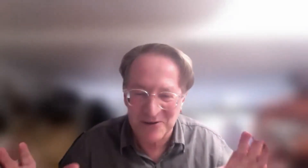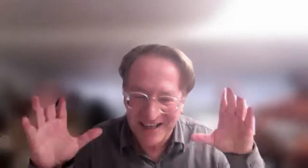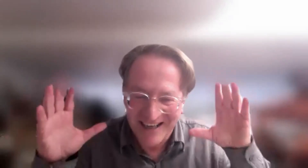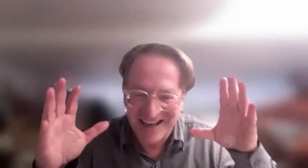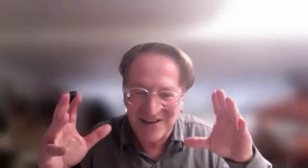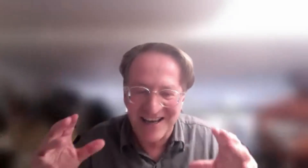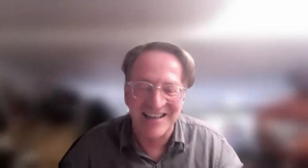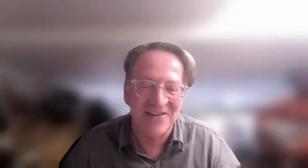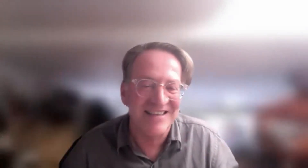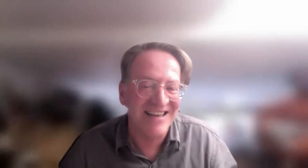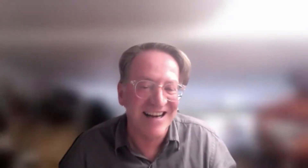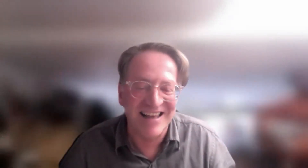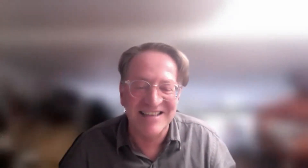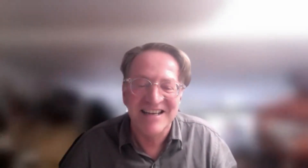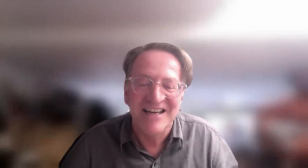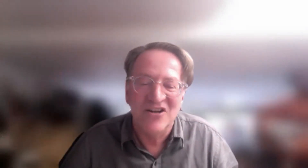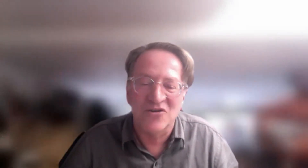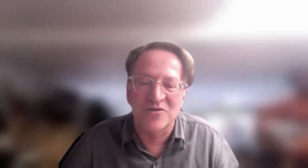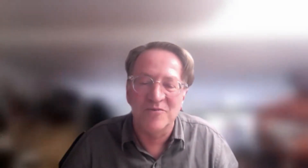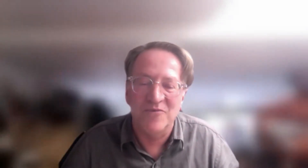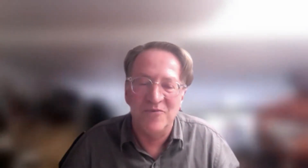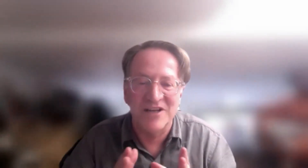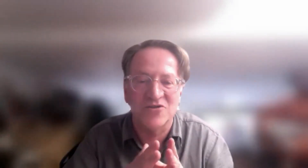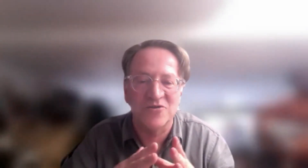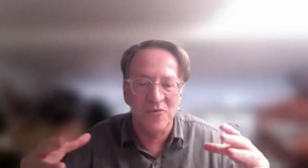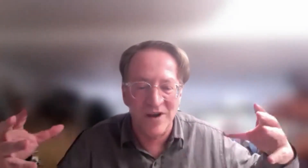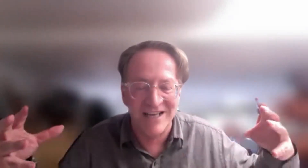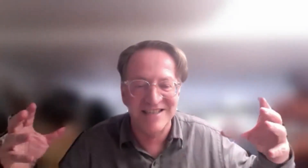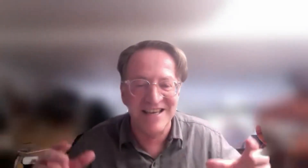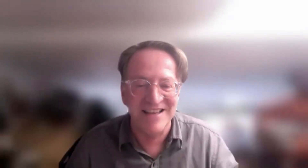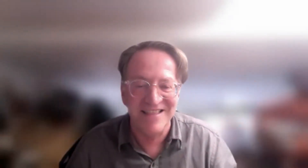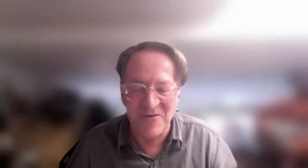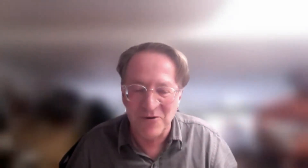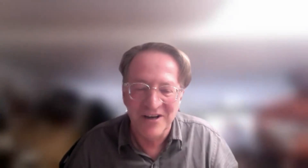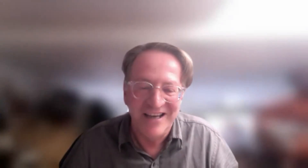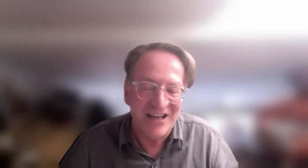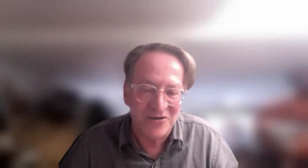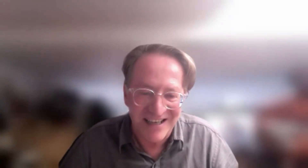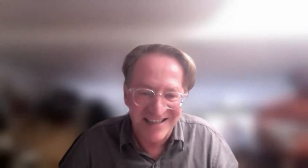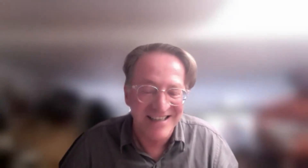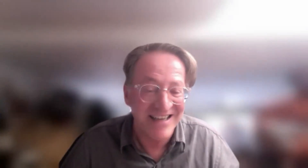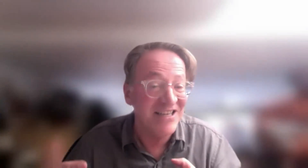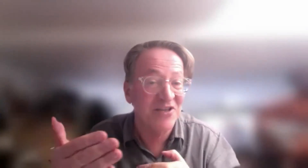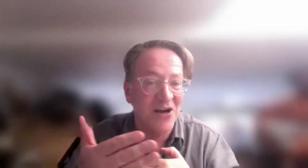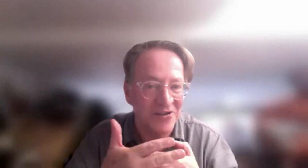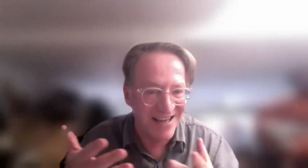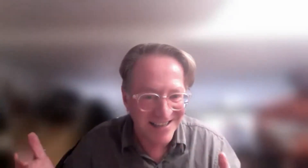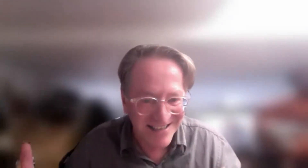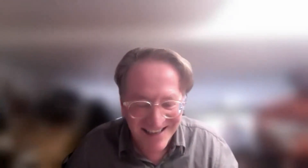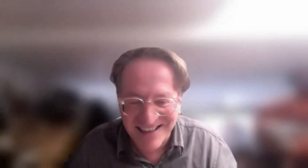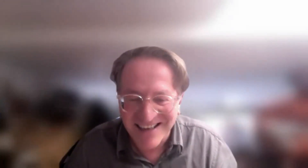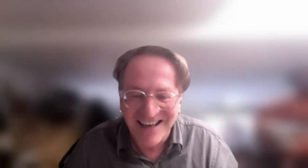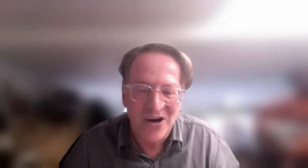estamos, pero creo que a través de las redes se nos extiende el tiempo y los días y se nos acortan